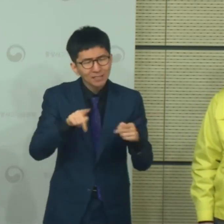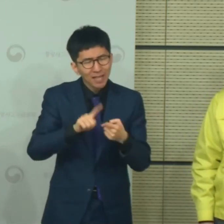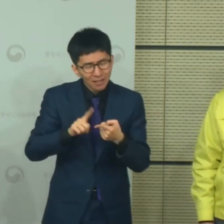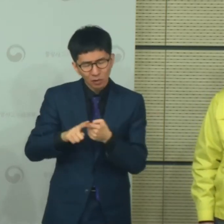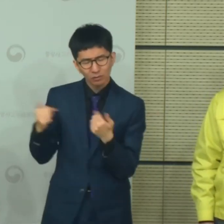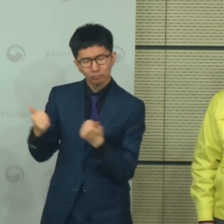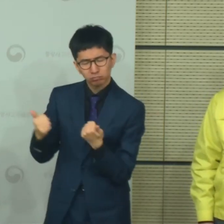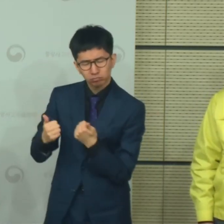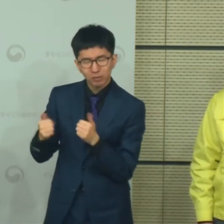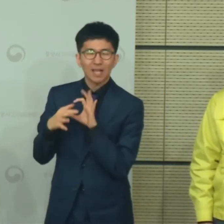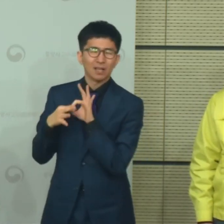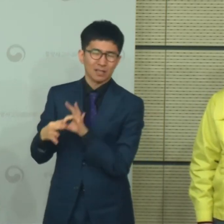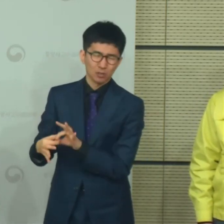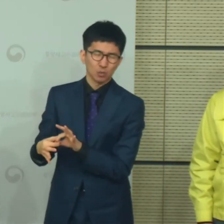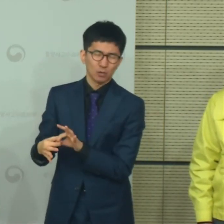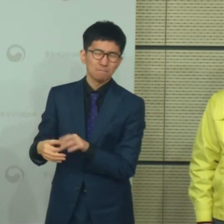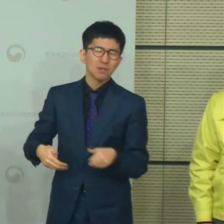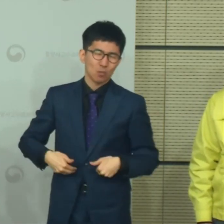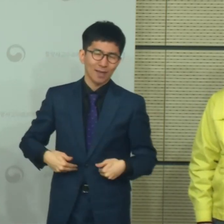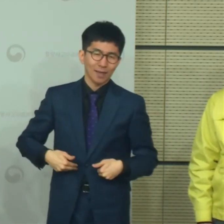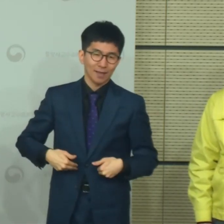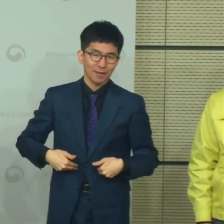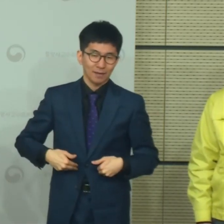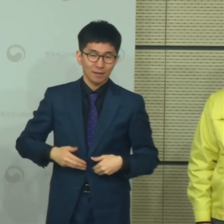사안이라서 현재로서는